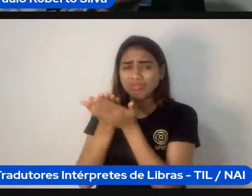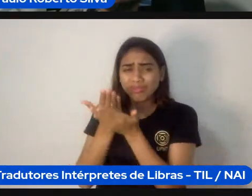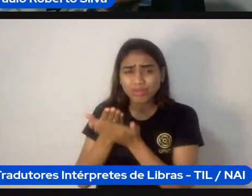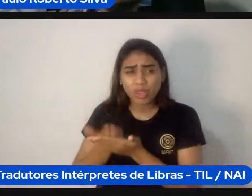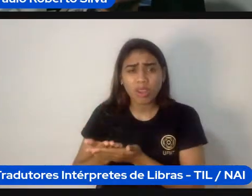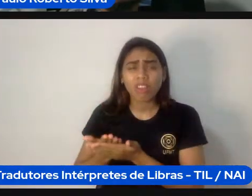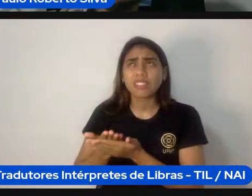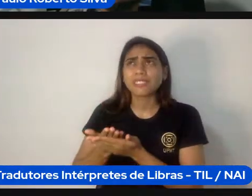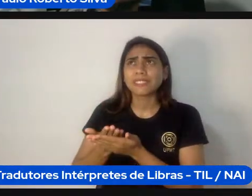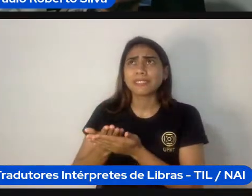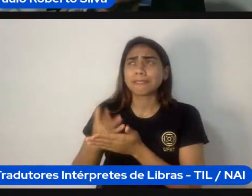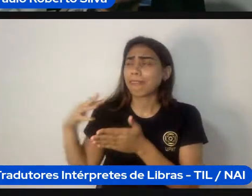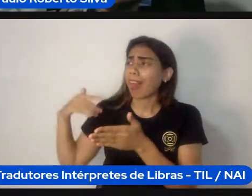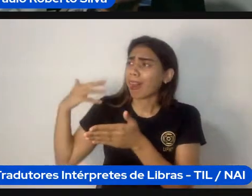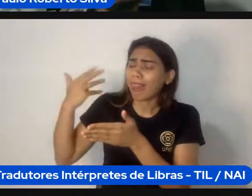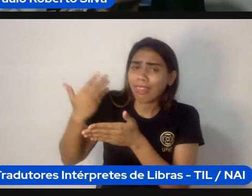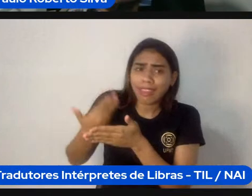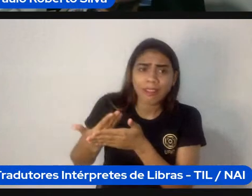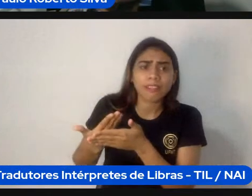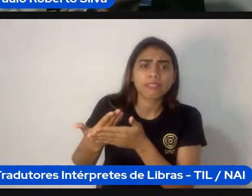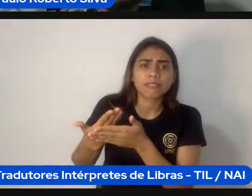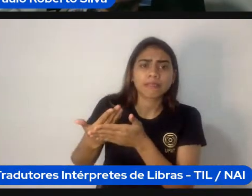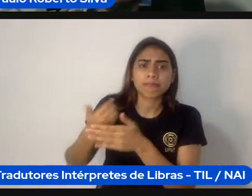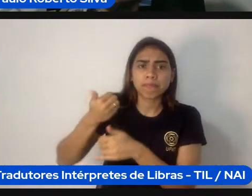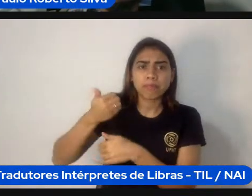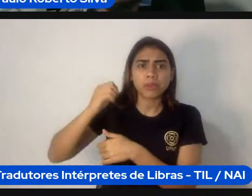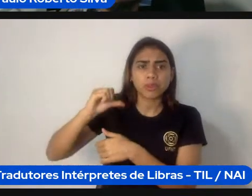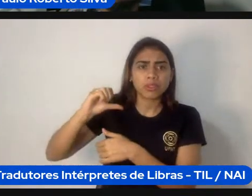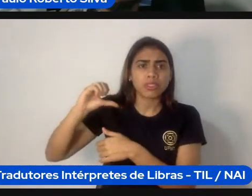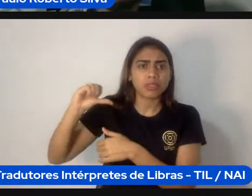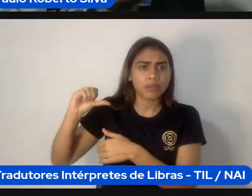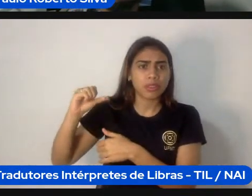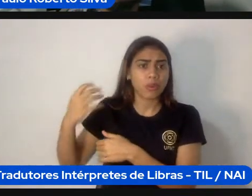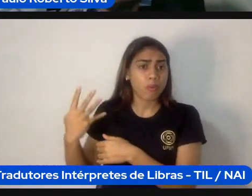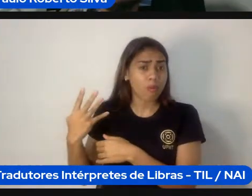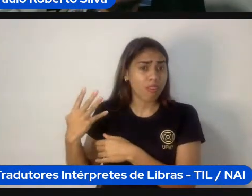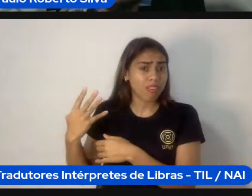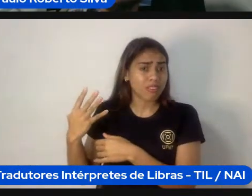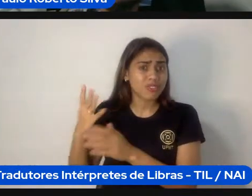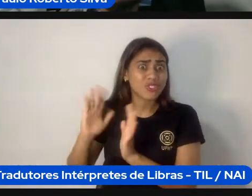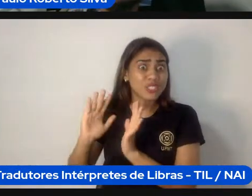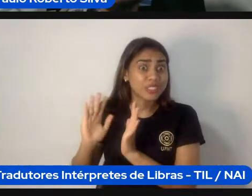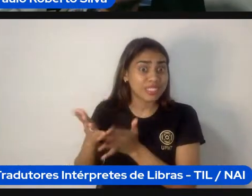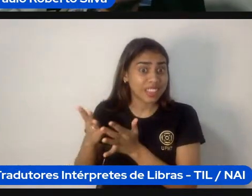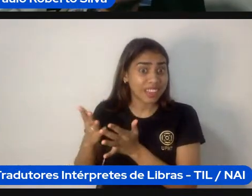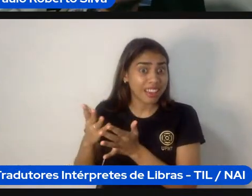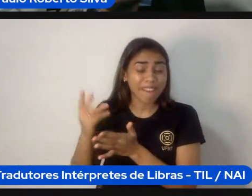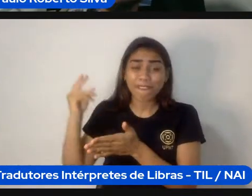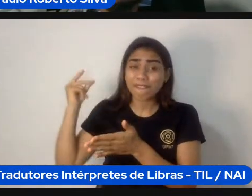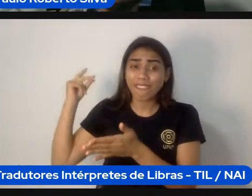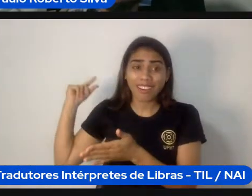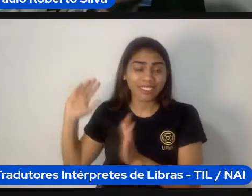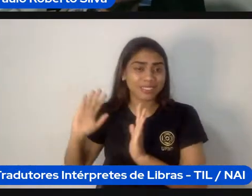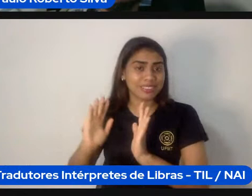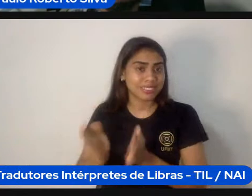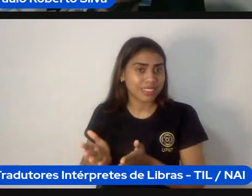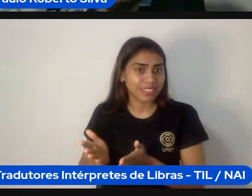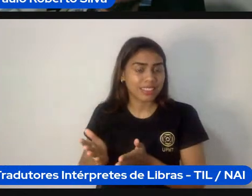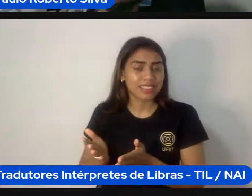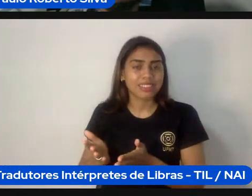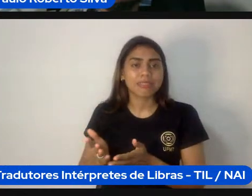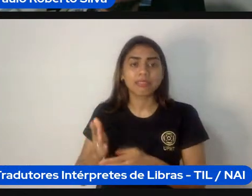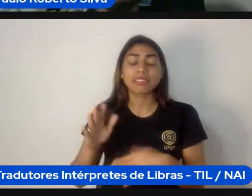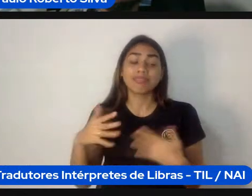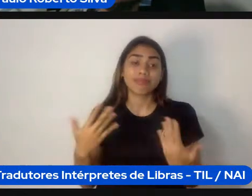faz. E aí, assim, eu acho que as pessoas com deficiência vieram para a escola, não mais para a classe especial, para as classes